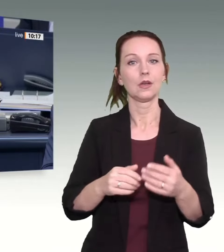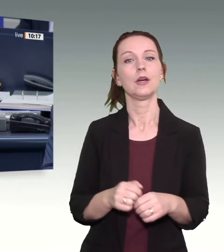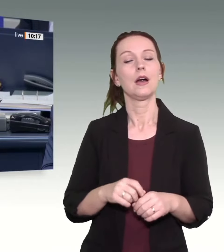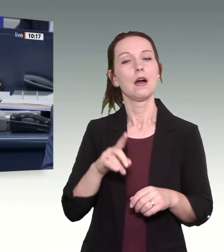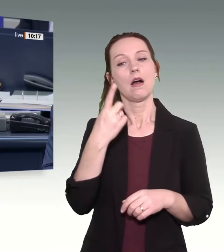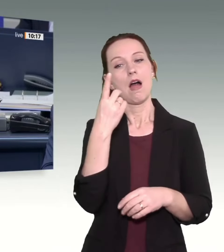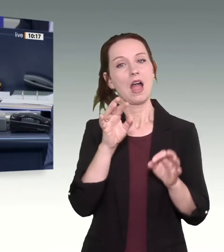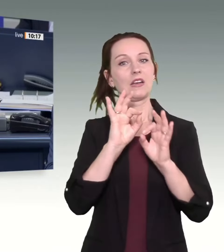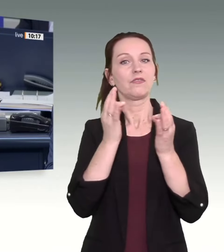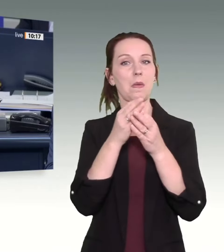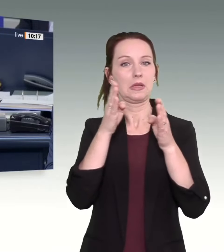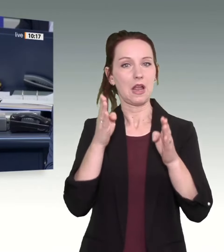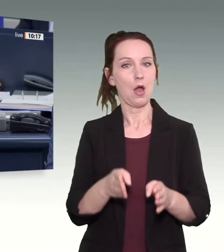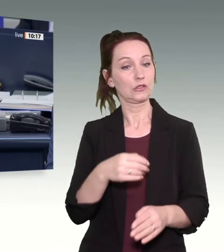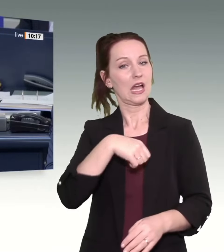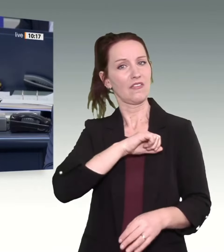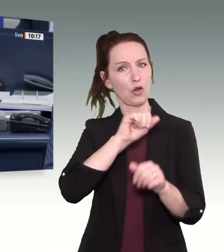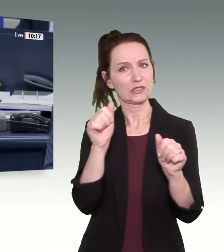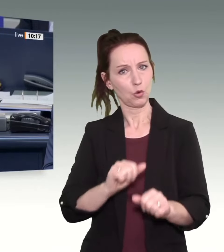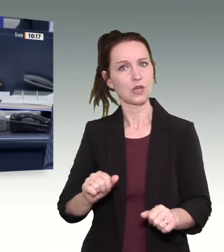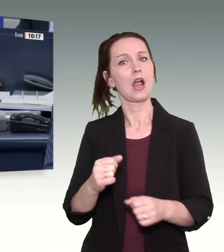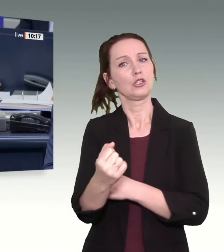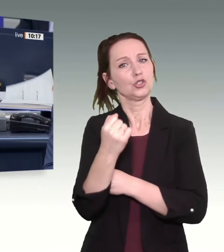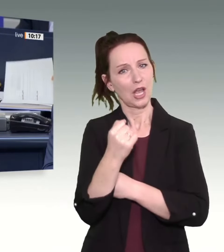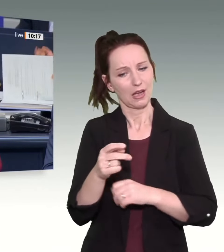Freiheit und Familien massiv fördern.